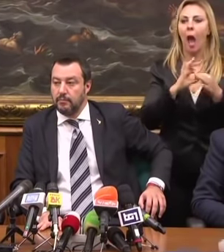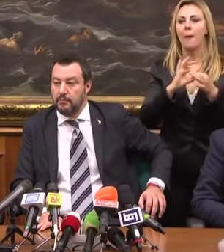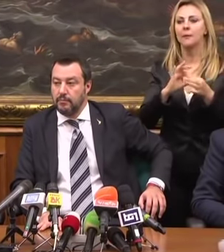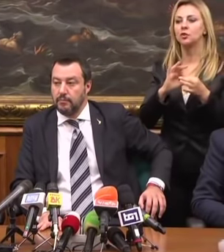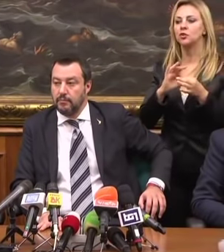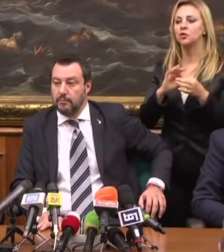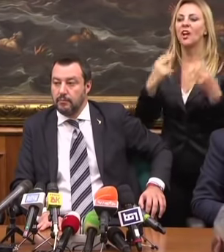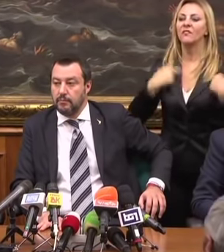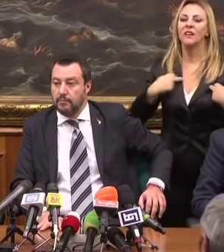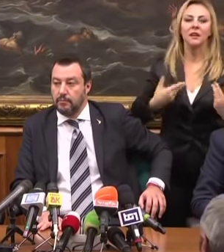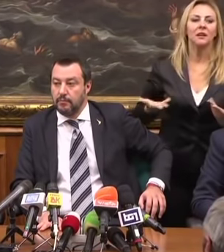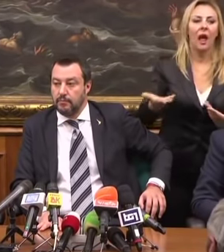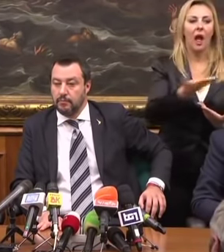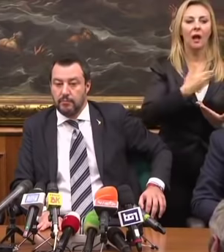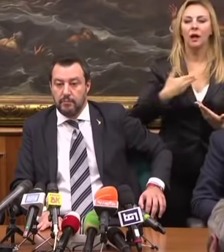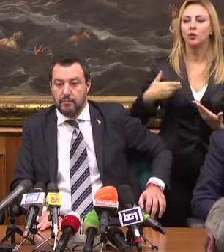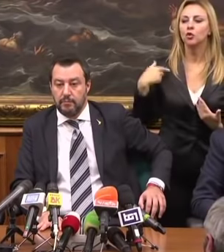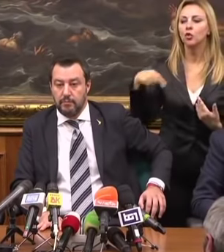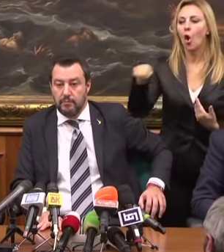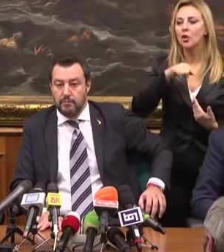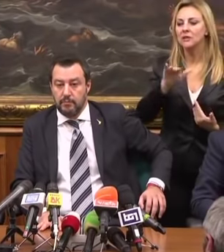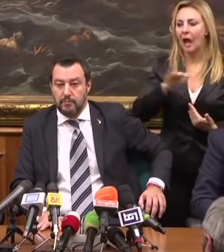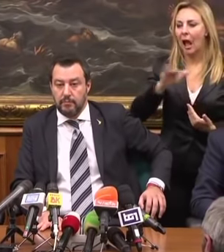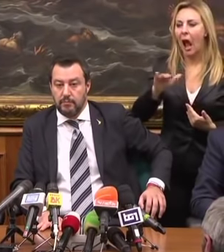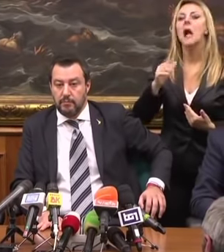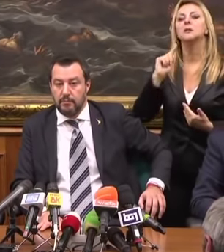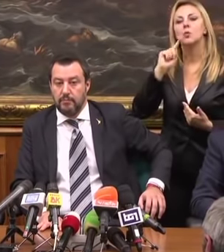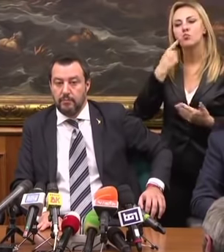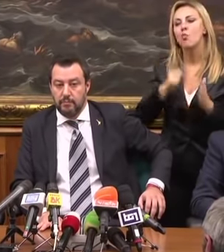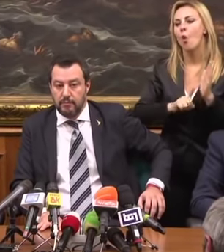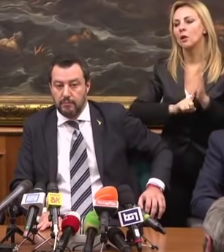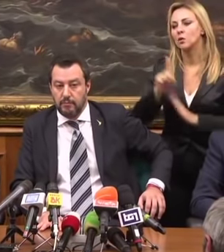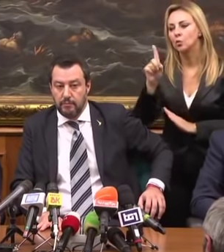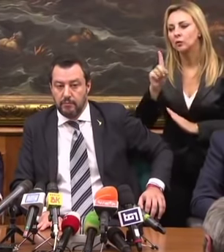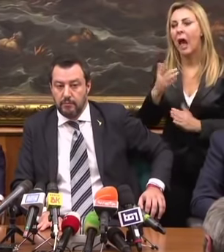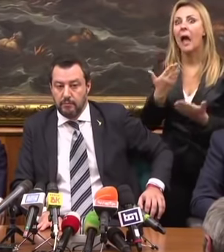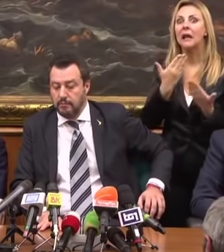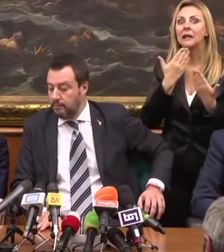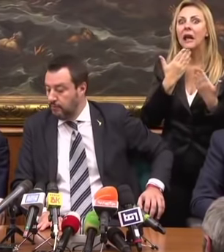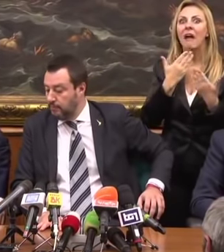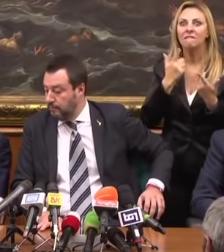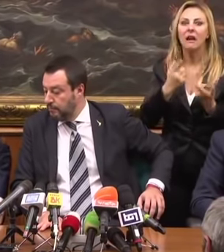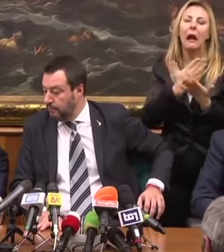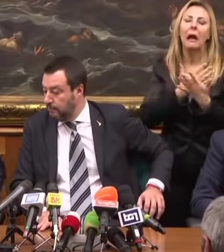scuola e dei nostri ragazzi. Tanto sta dando buoni risultati e grandi riscontri